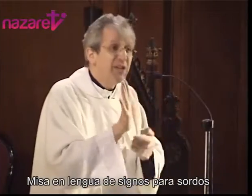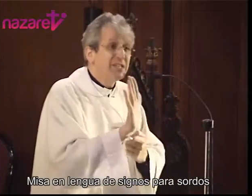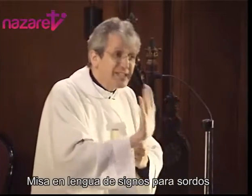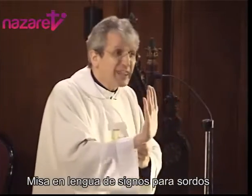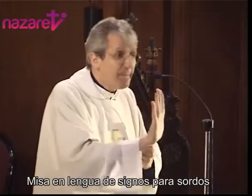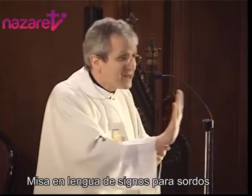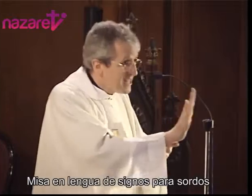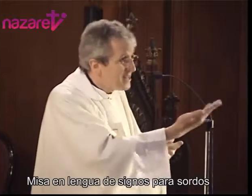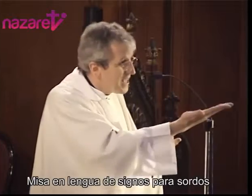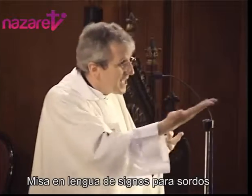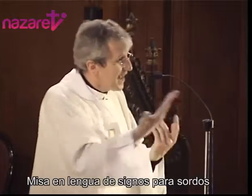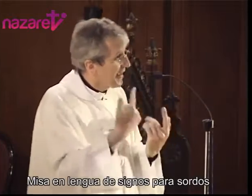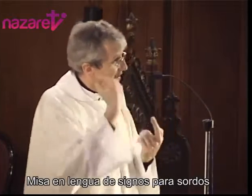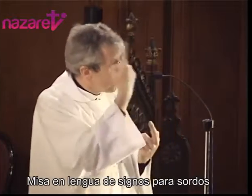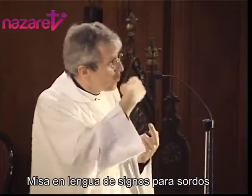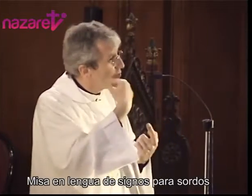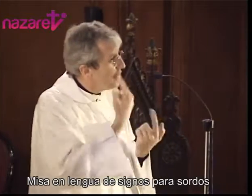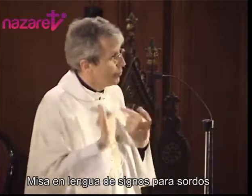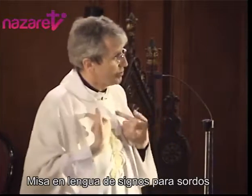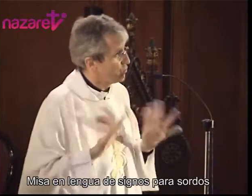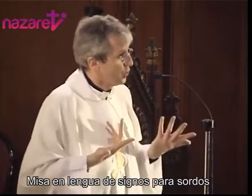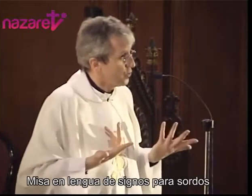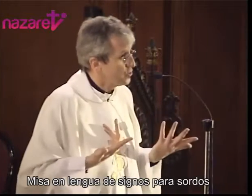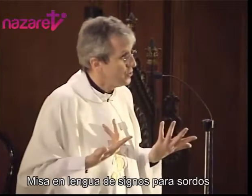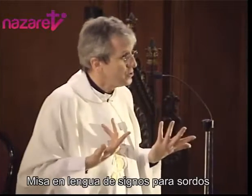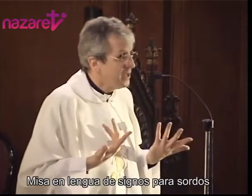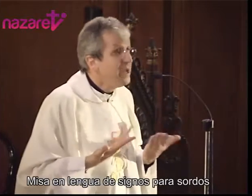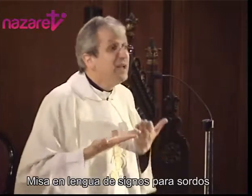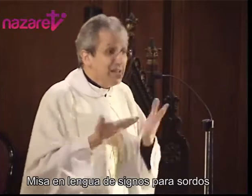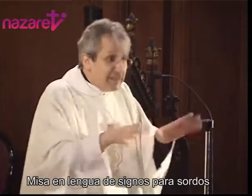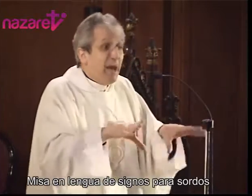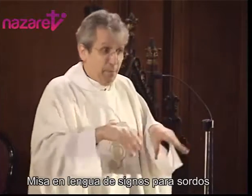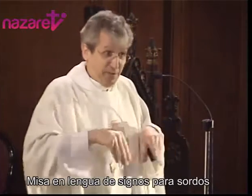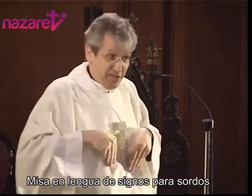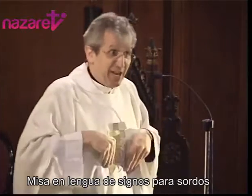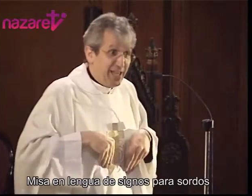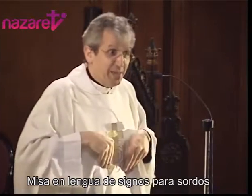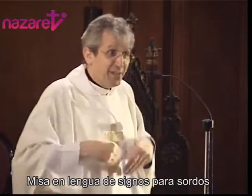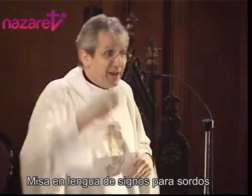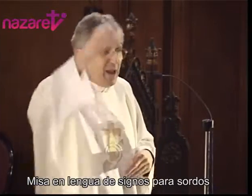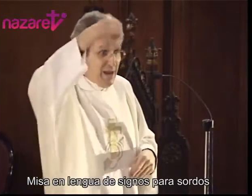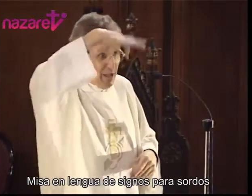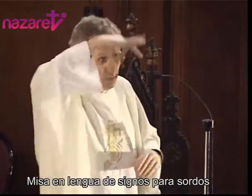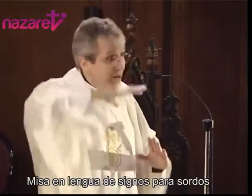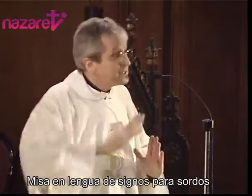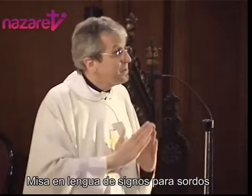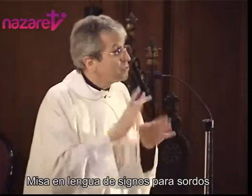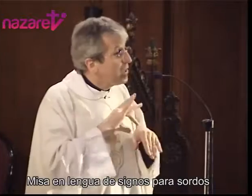se hace presente en cada uno de nuestros rostros, de aprovechar y aceptar la ayuda del Espíritu Santo que